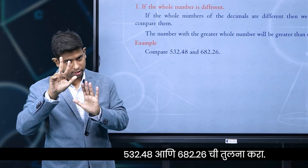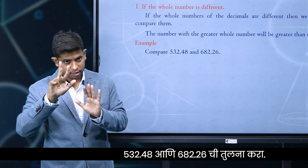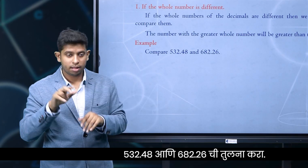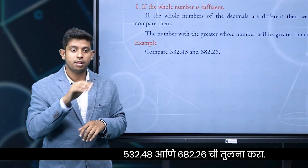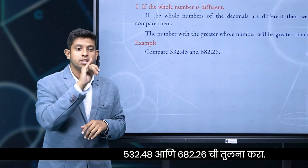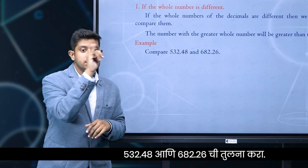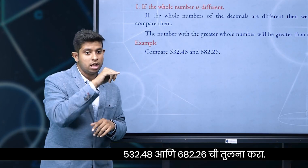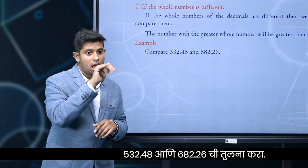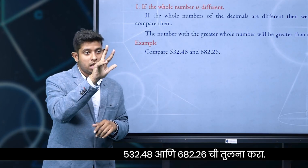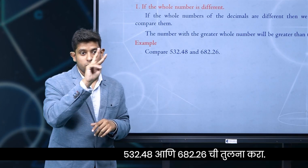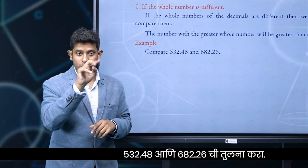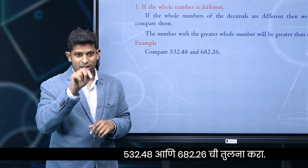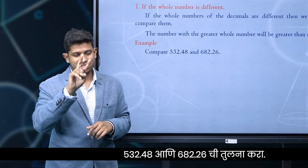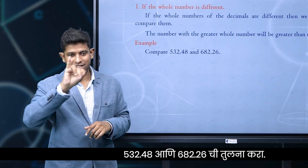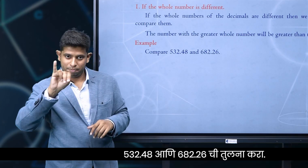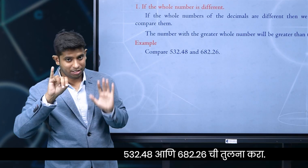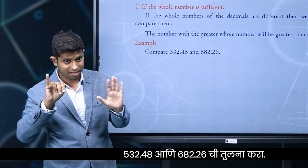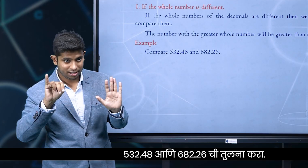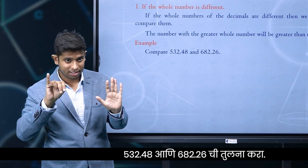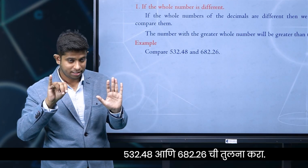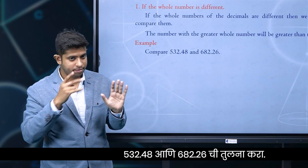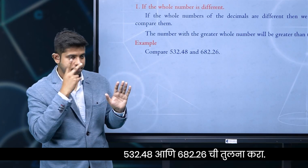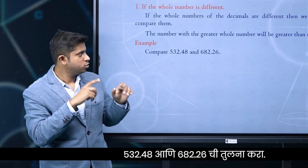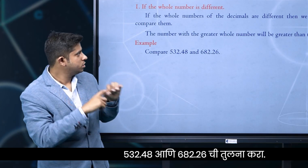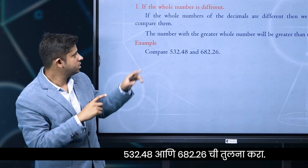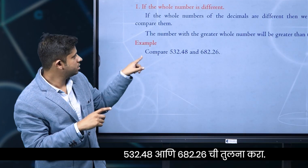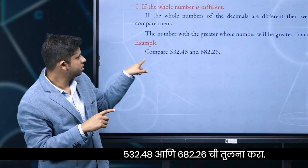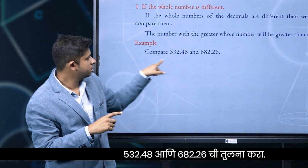532.48 आणि 682.26 ची तुलना करा.